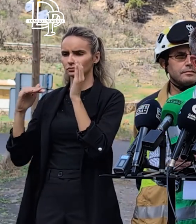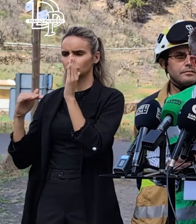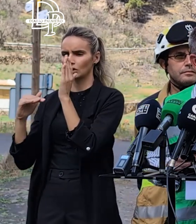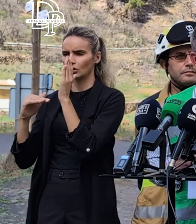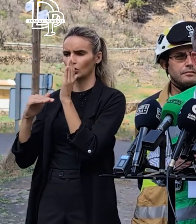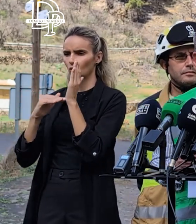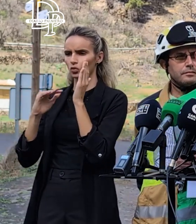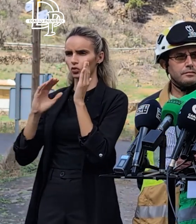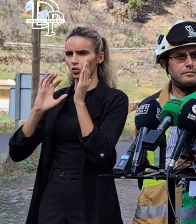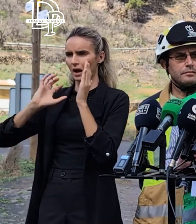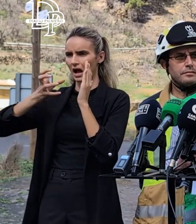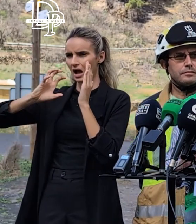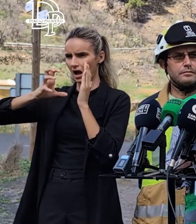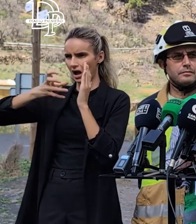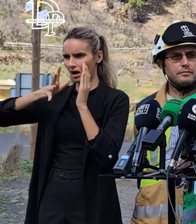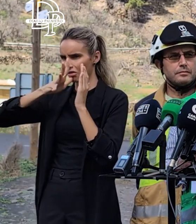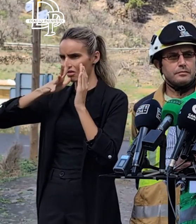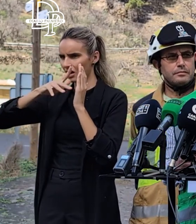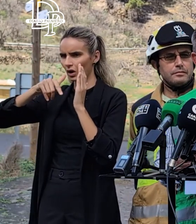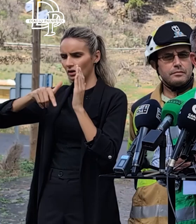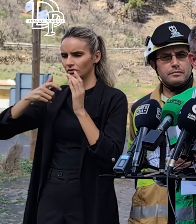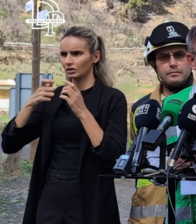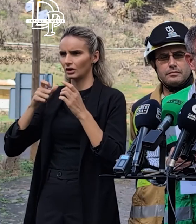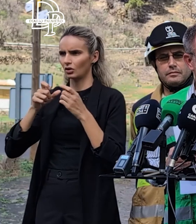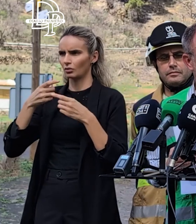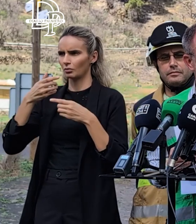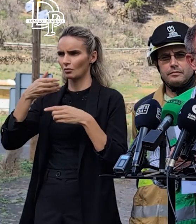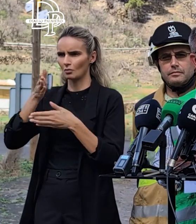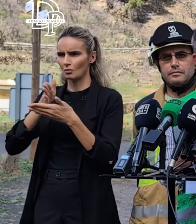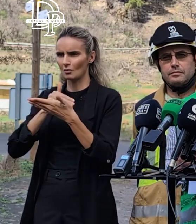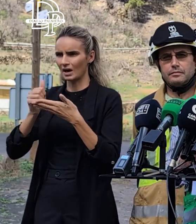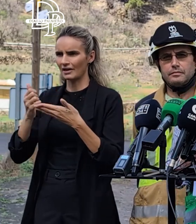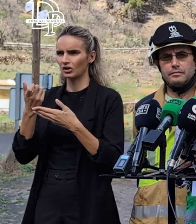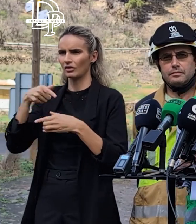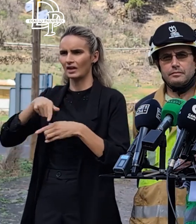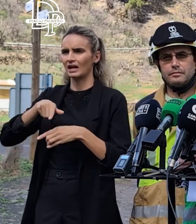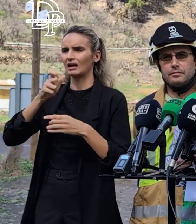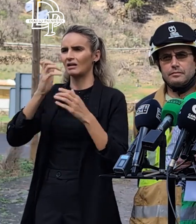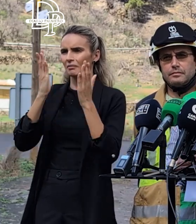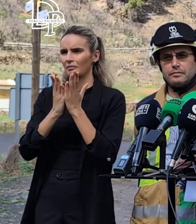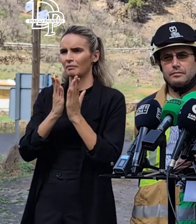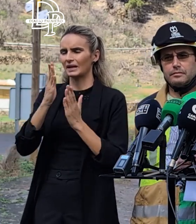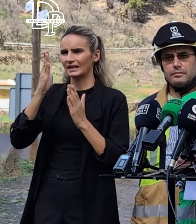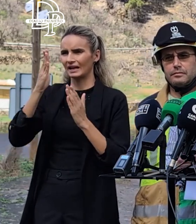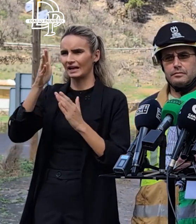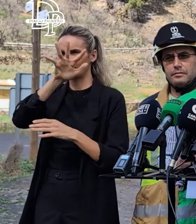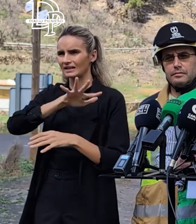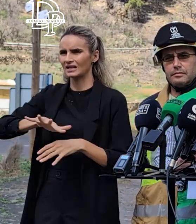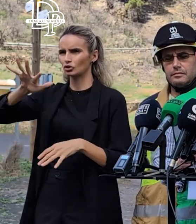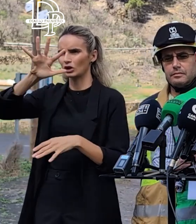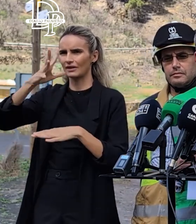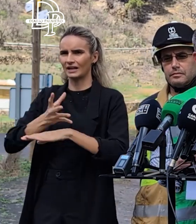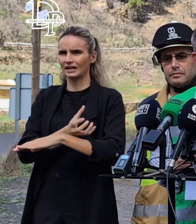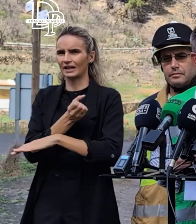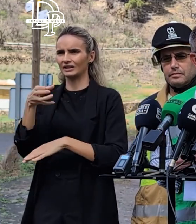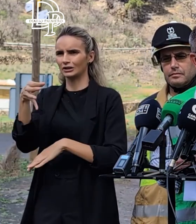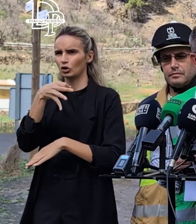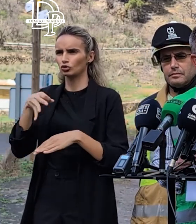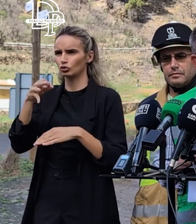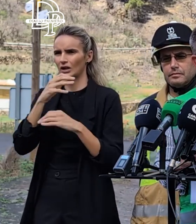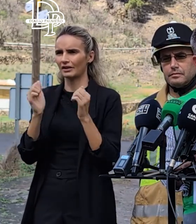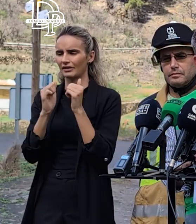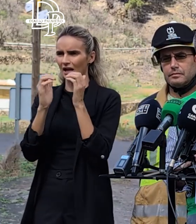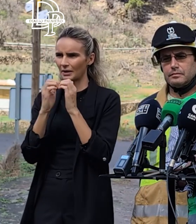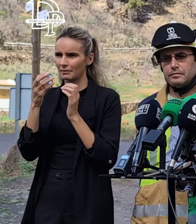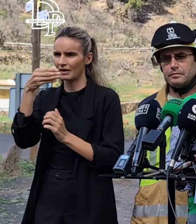de los distintos medios que participaron en el incendio, del Parque Nacional, del Cabildo Insular de La Palma, de los